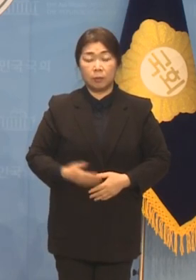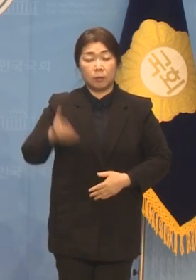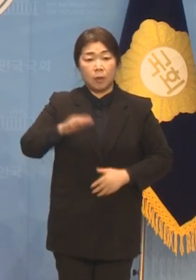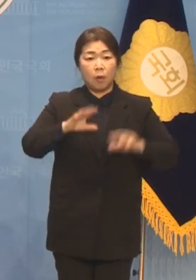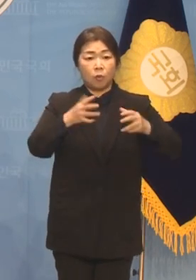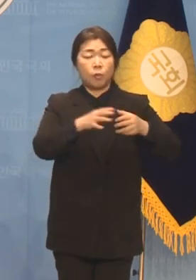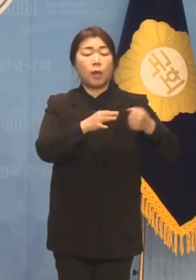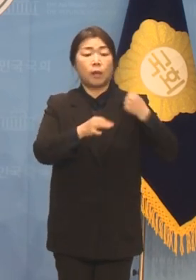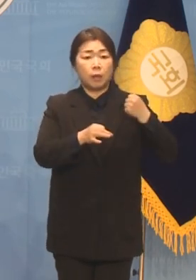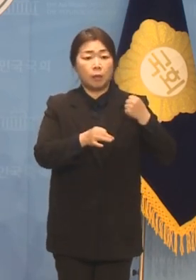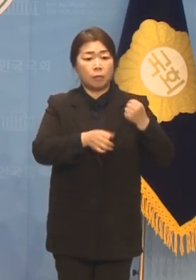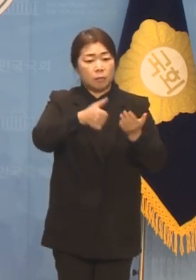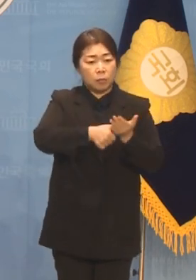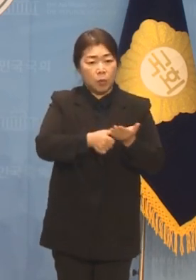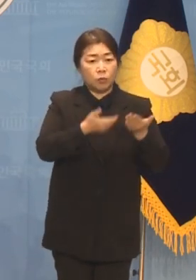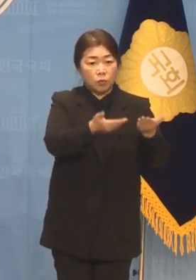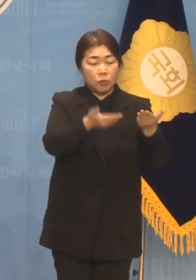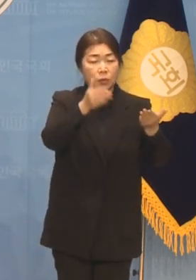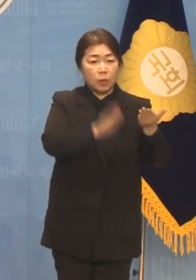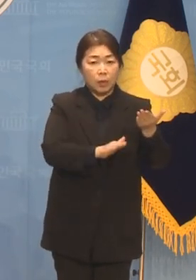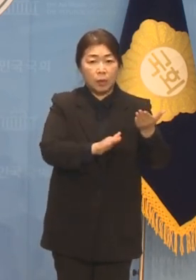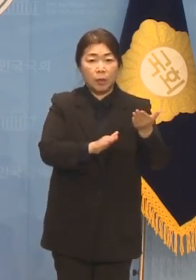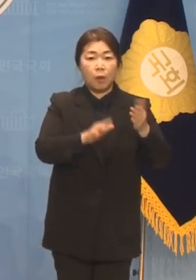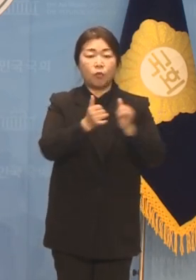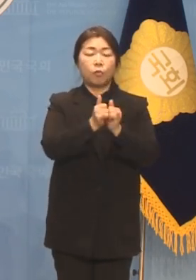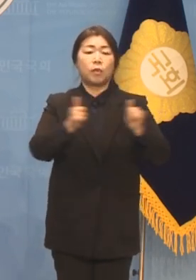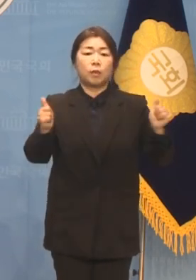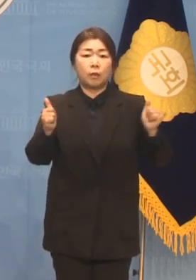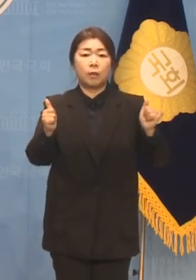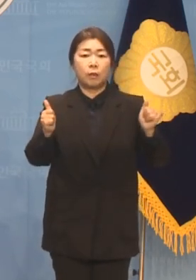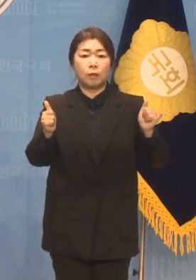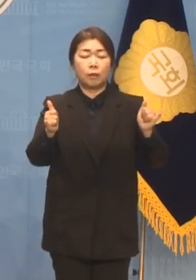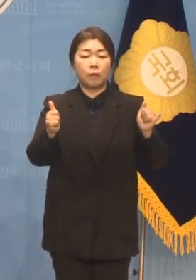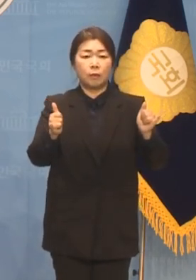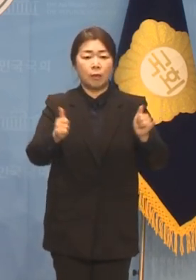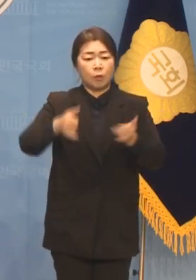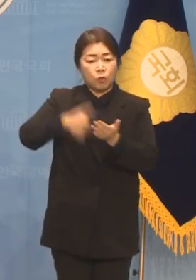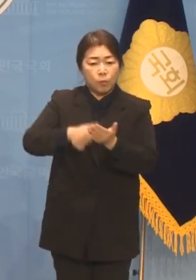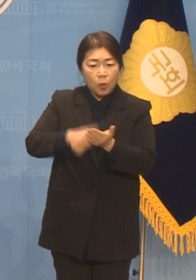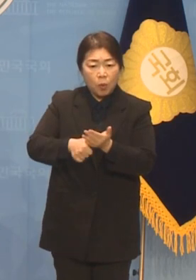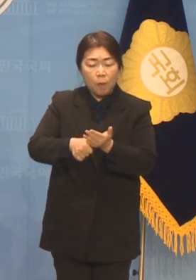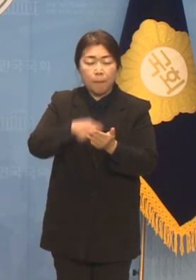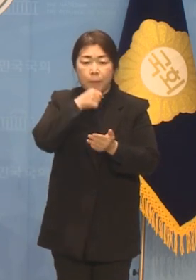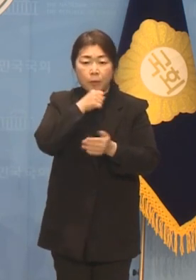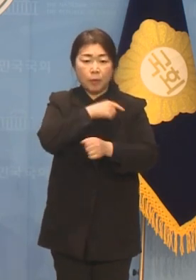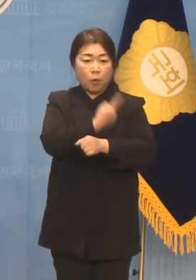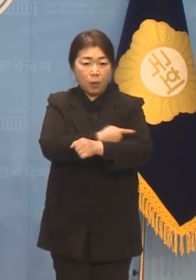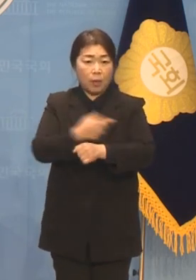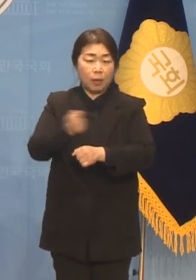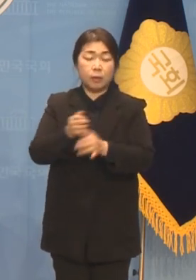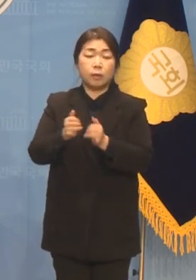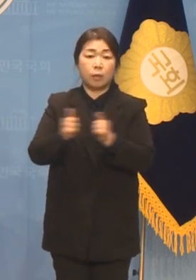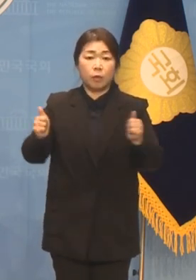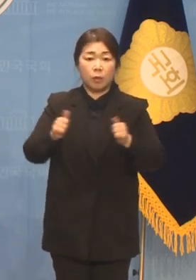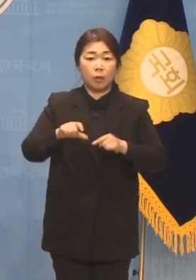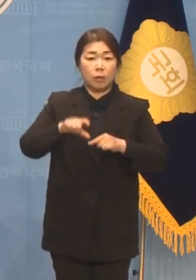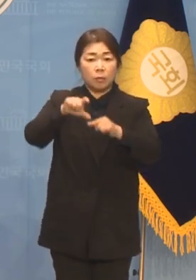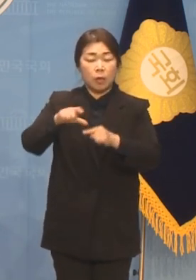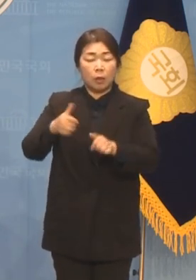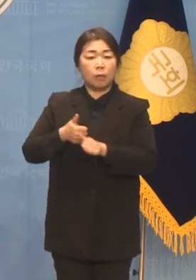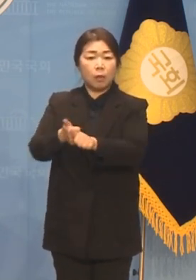국민이 준 표보다 더 많은 의석을 가져가는 잘못된 선거제도 없이는 기득권을 유지하지 못하는